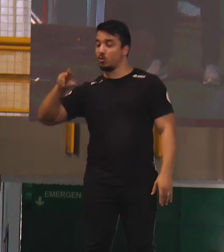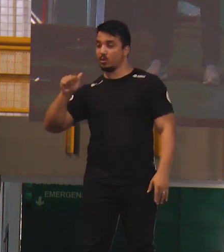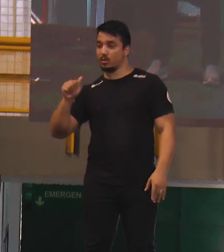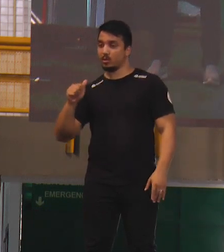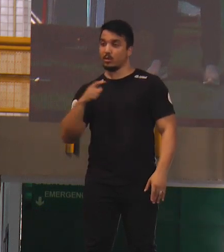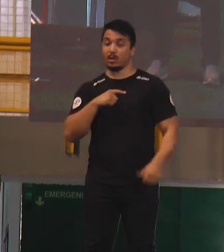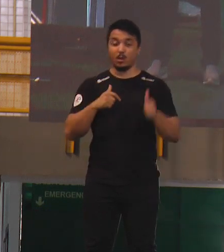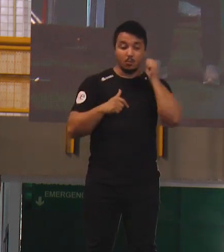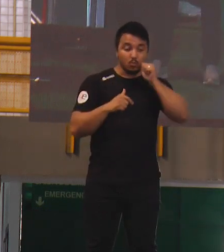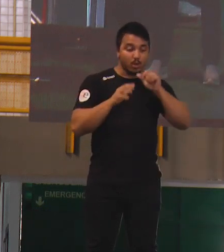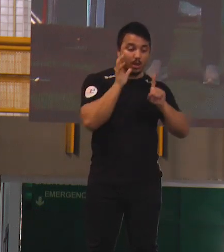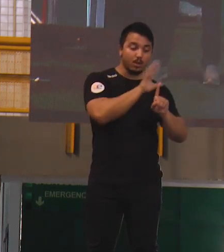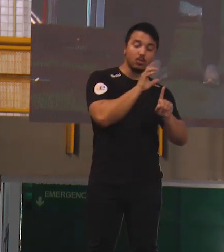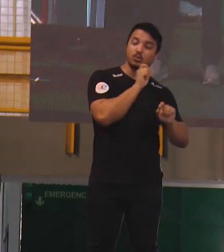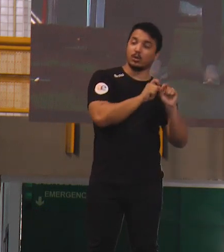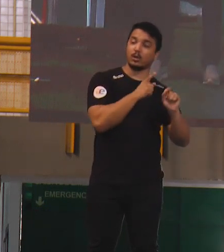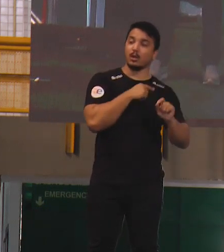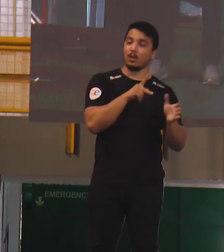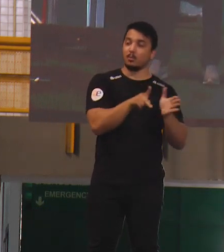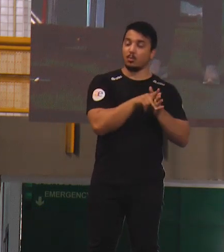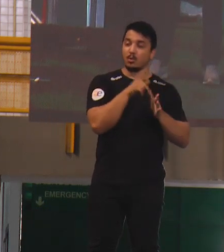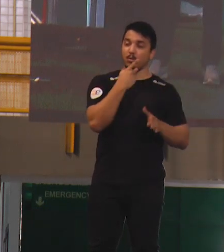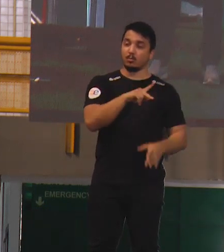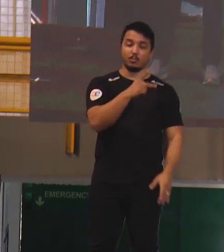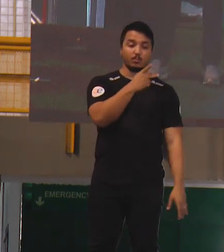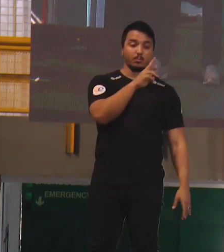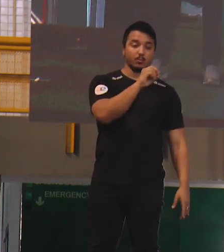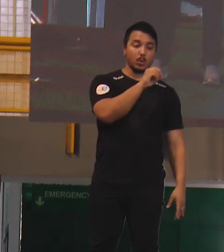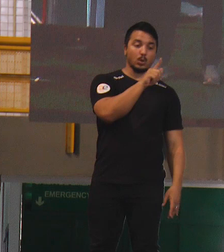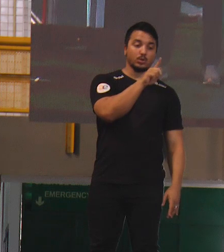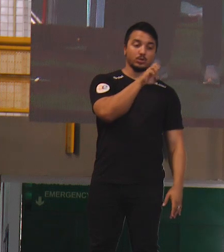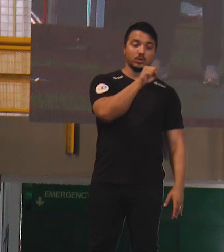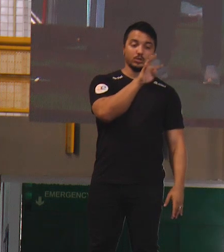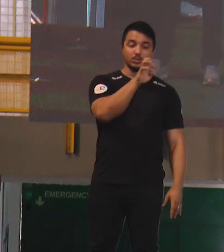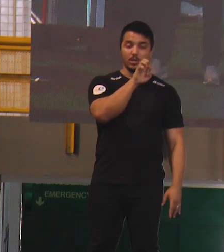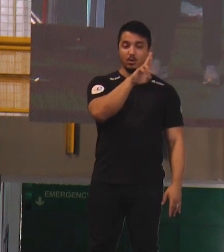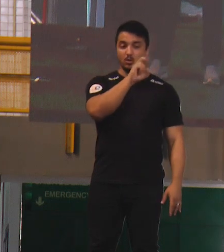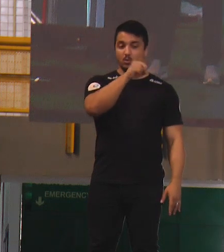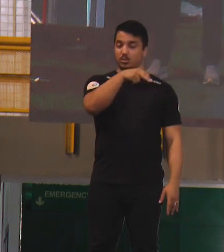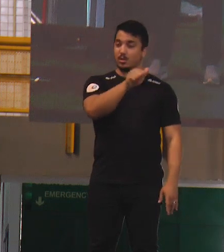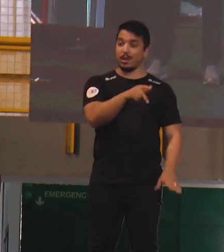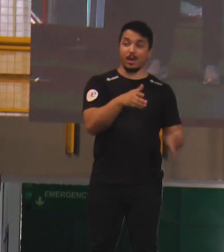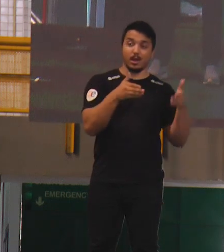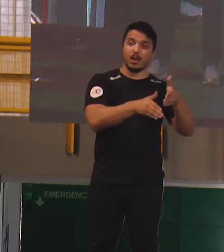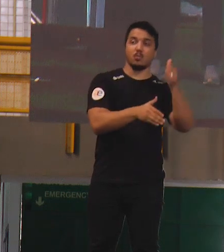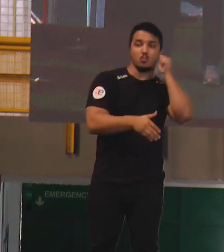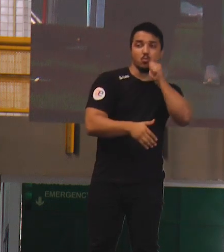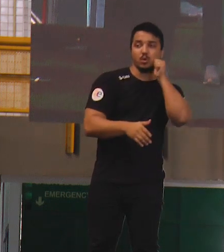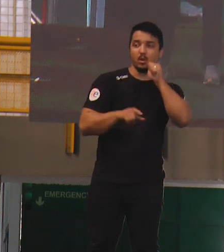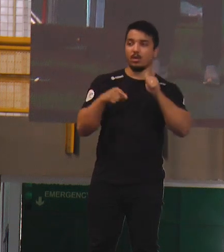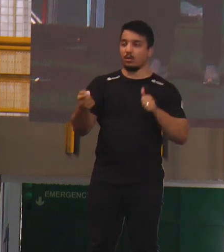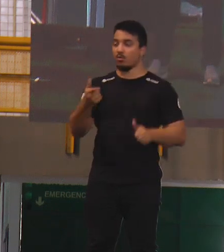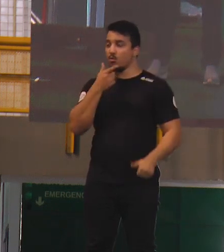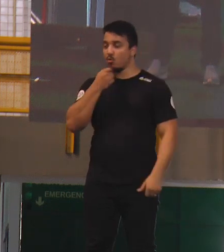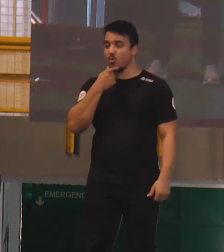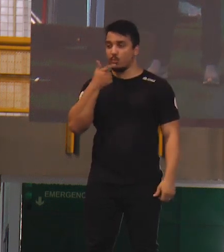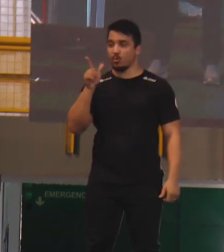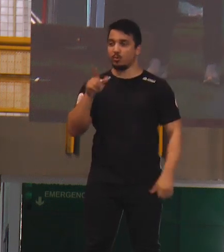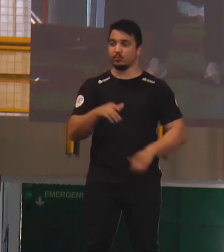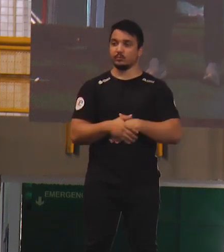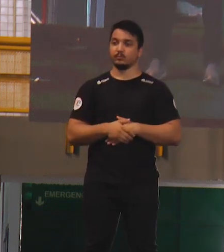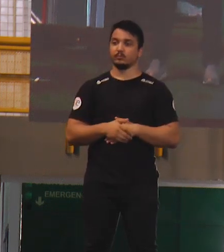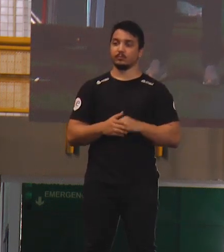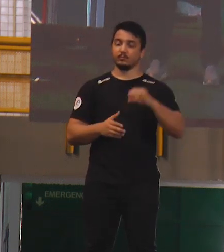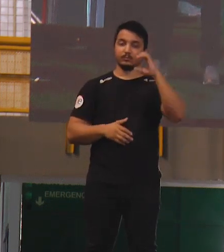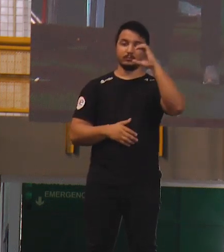LH da mulher estimula a produção e liberação de quem? Da progesterona. Tá certo? C. Início